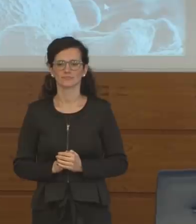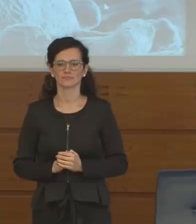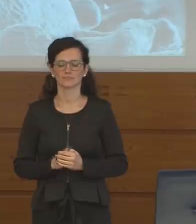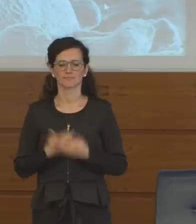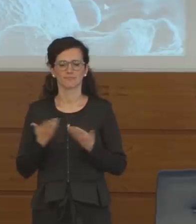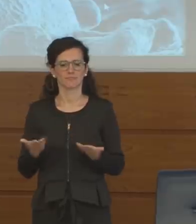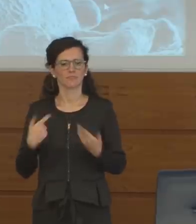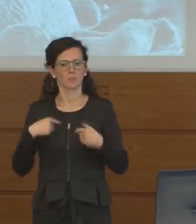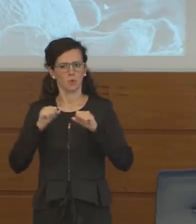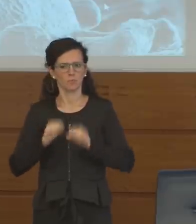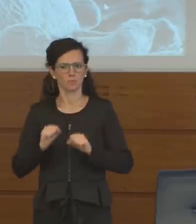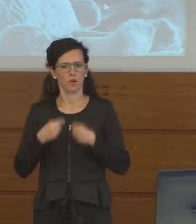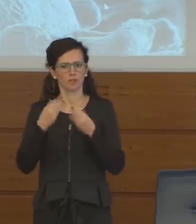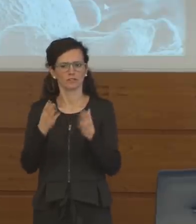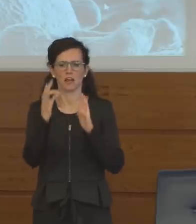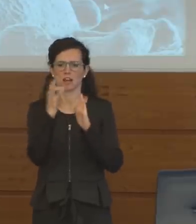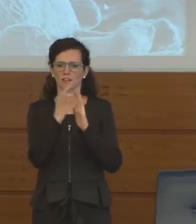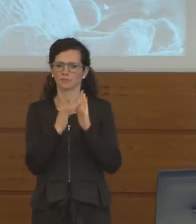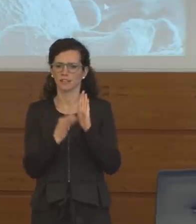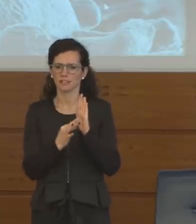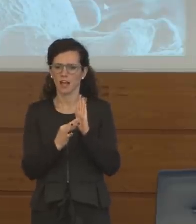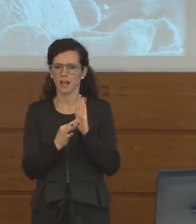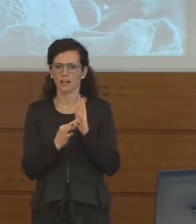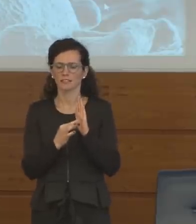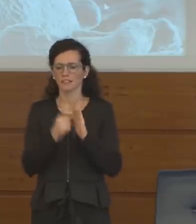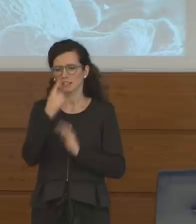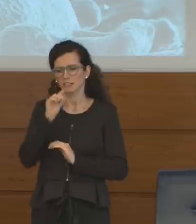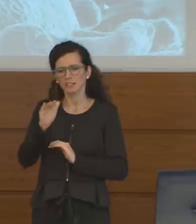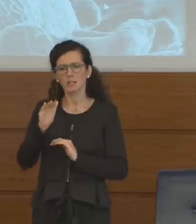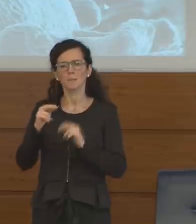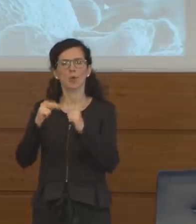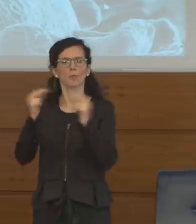Possiamo dare anche dei dati aggregati a livello provinciale.